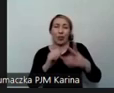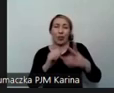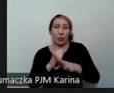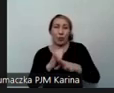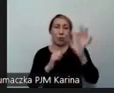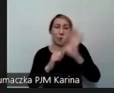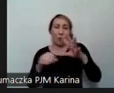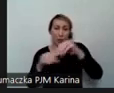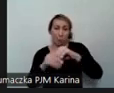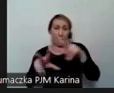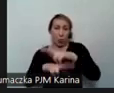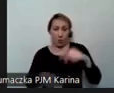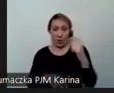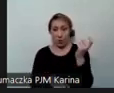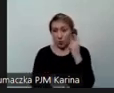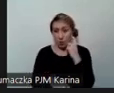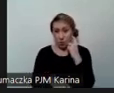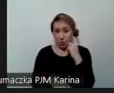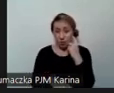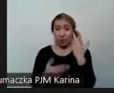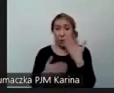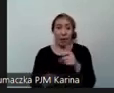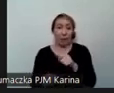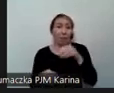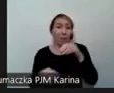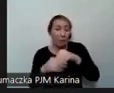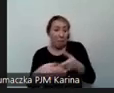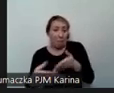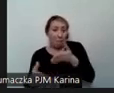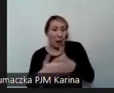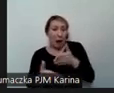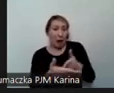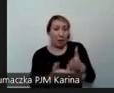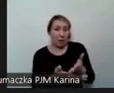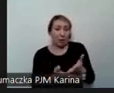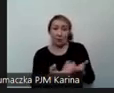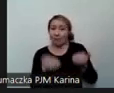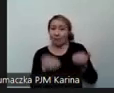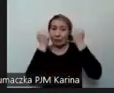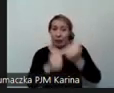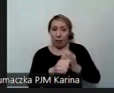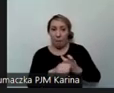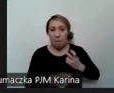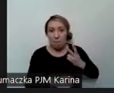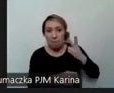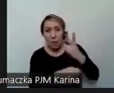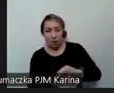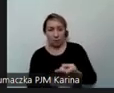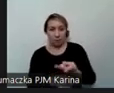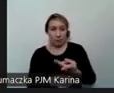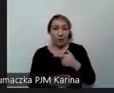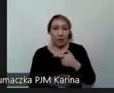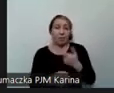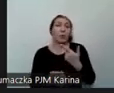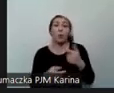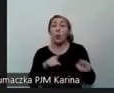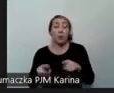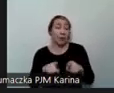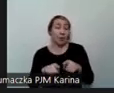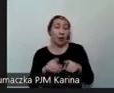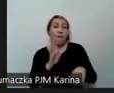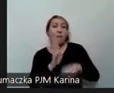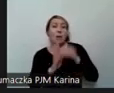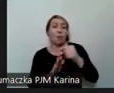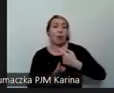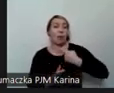mamy tu do czynienia z taką barierą, która jest trudna do przeskoczenia przez rodziców, to znaczy wybór języka edukacji,